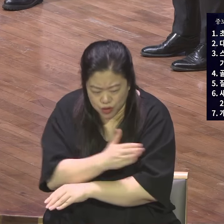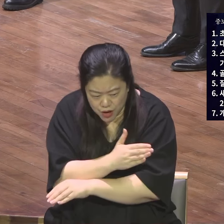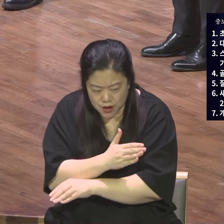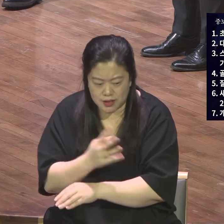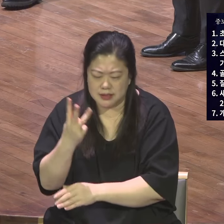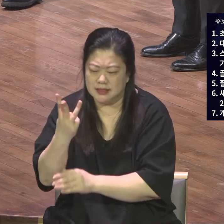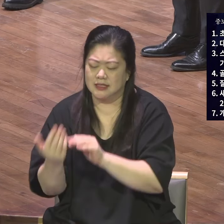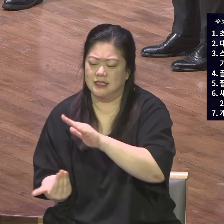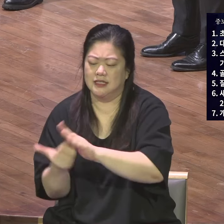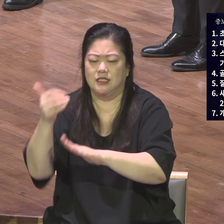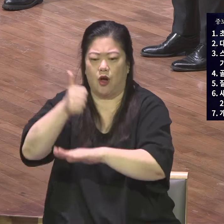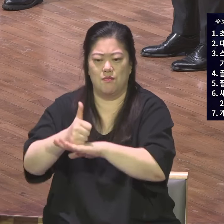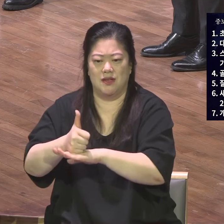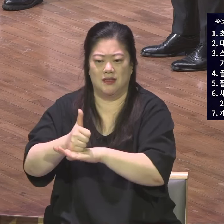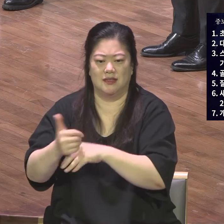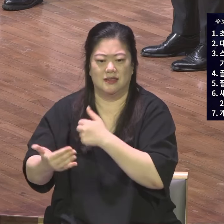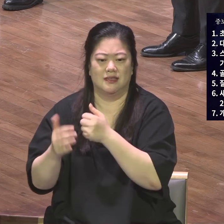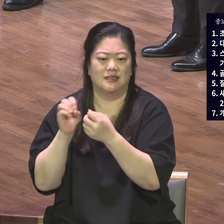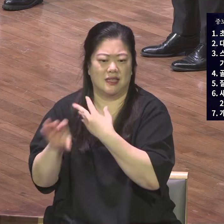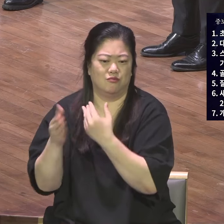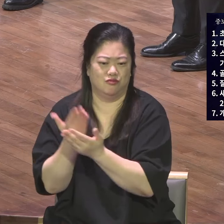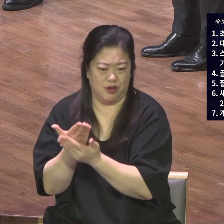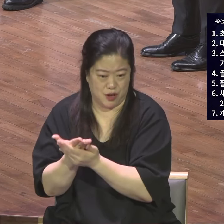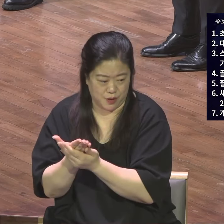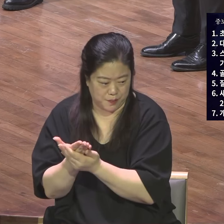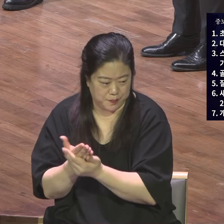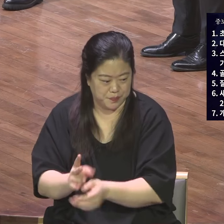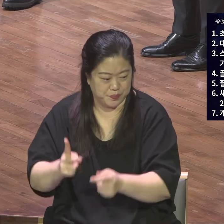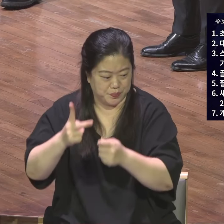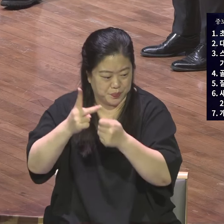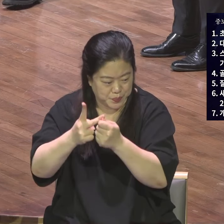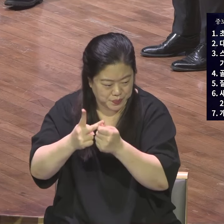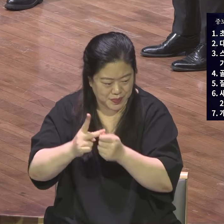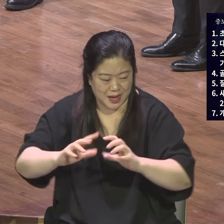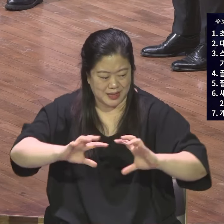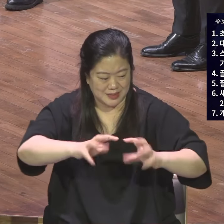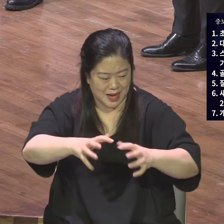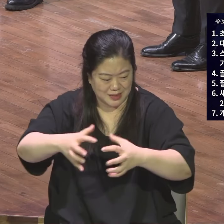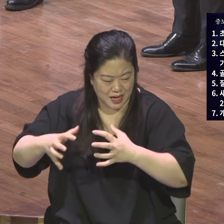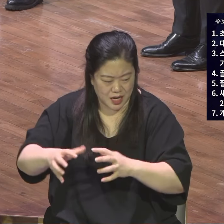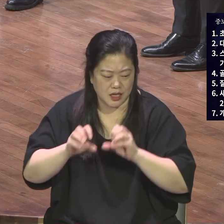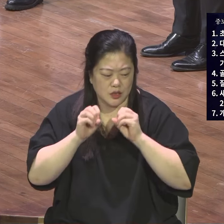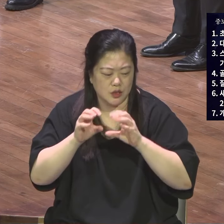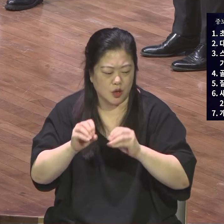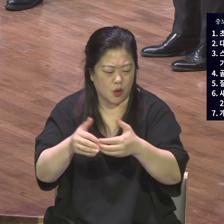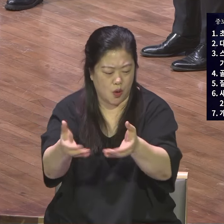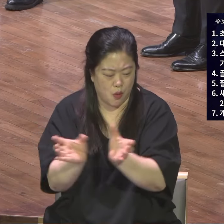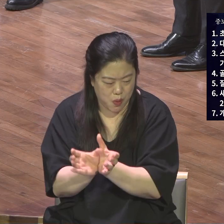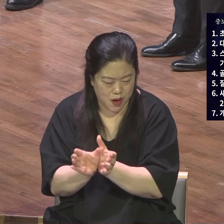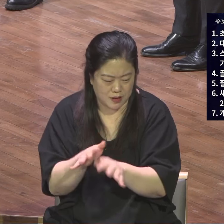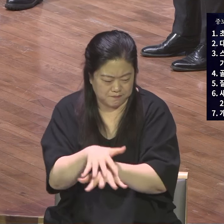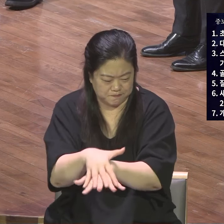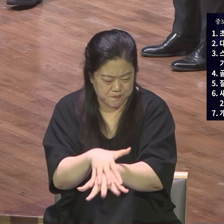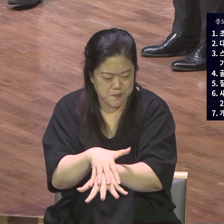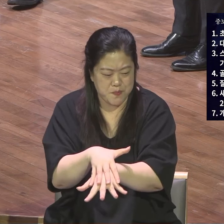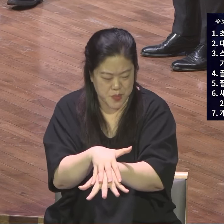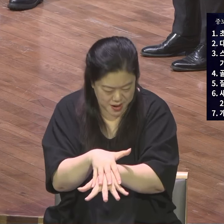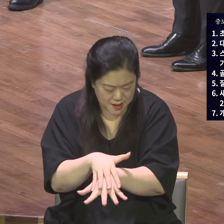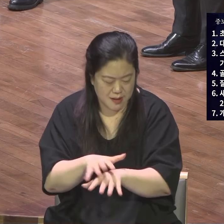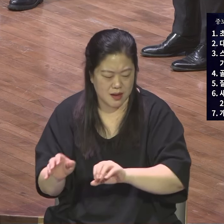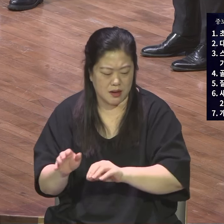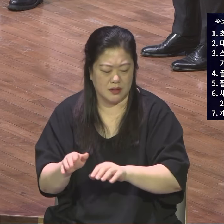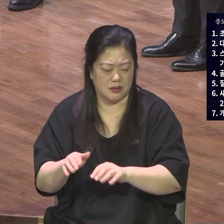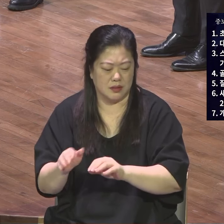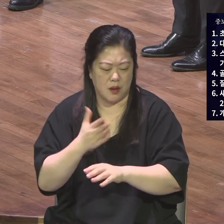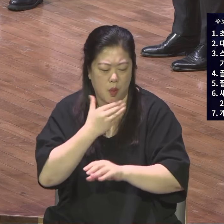하여 주시옵소서. 대륙별 국가 선교회가 조직되어서 237 나라 5총 종족 복음화 속에 쓰임받게 하여